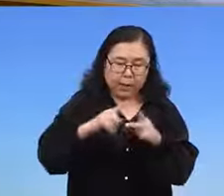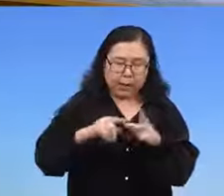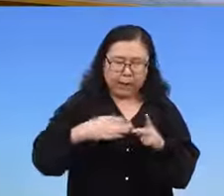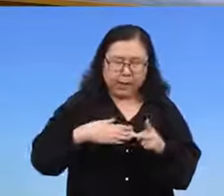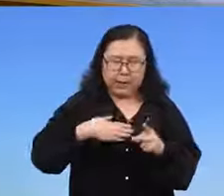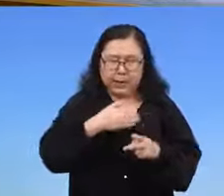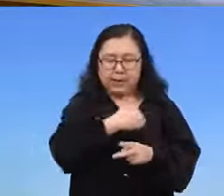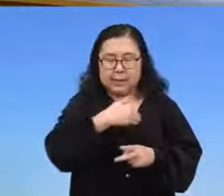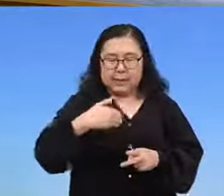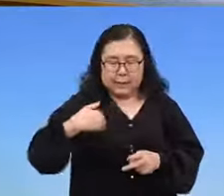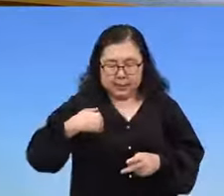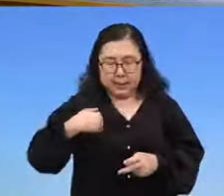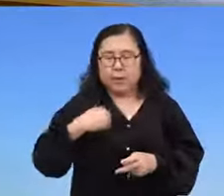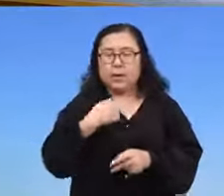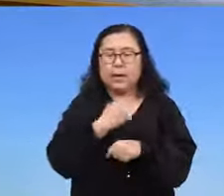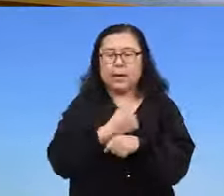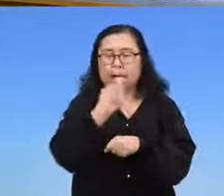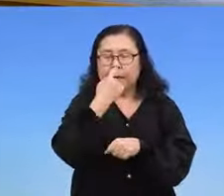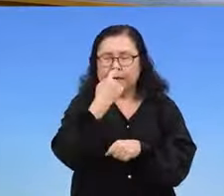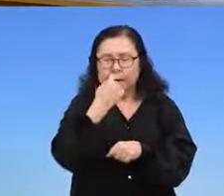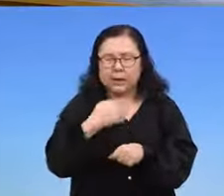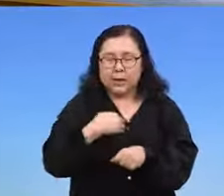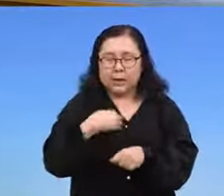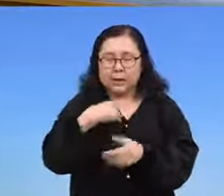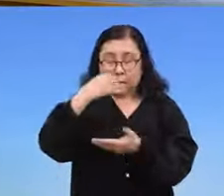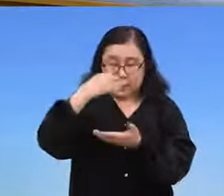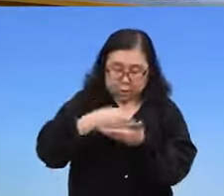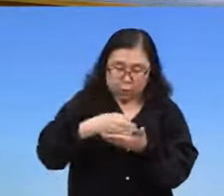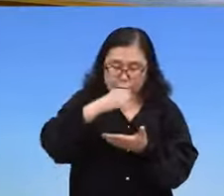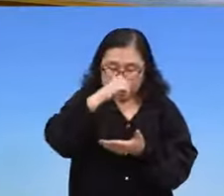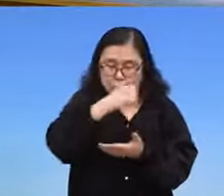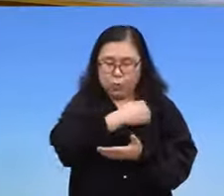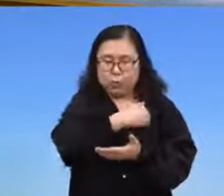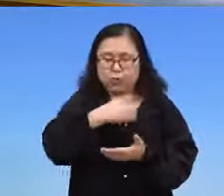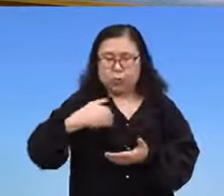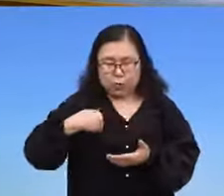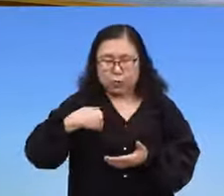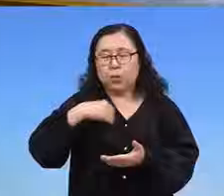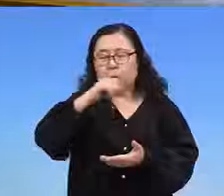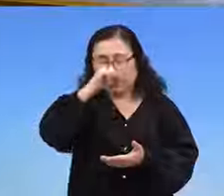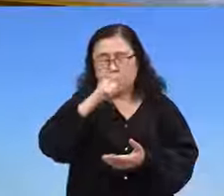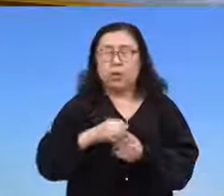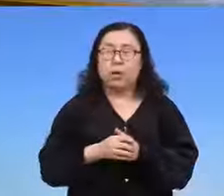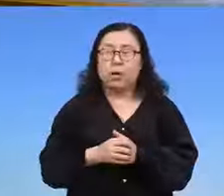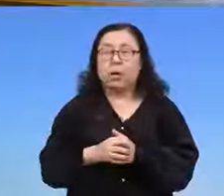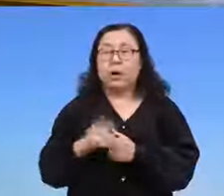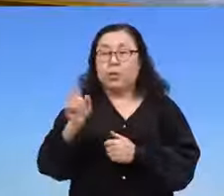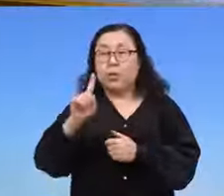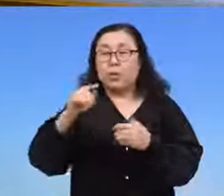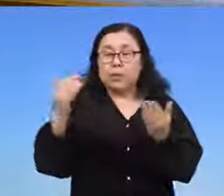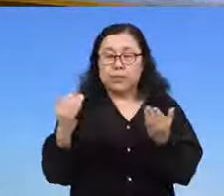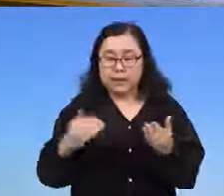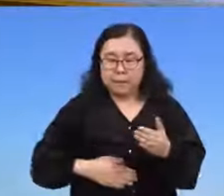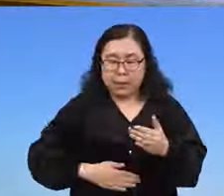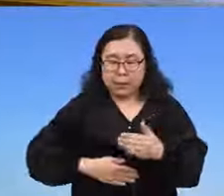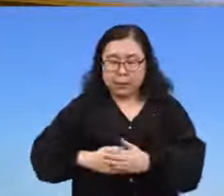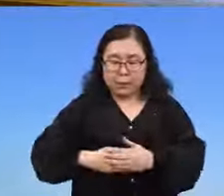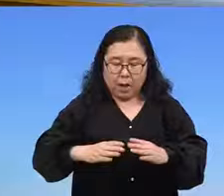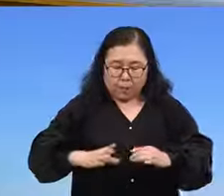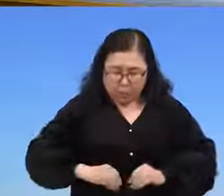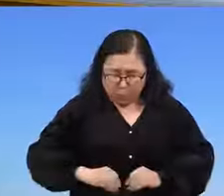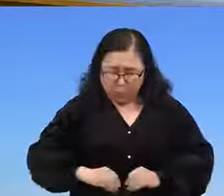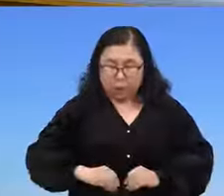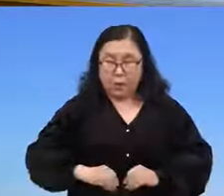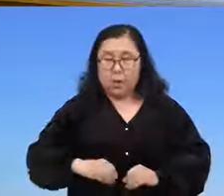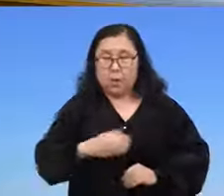나는 자족하기를 배웠노니 나는 비천에 처할 줄도 알고 풍부에 처할 줄도 알아 모든 일 곧